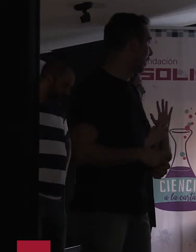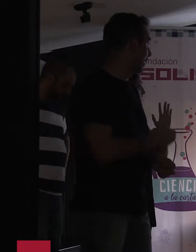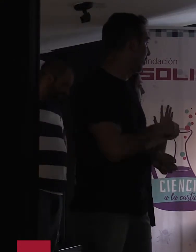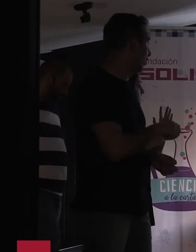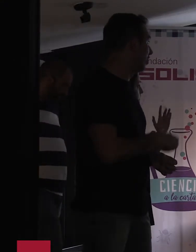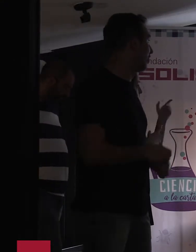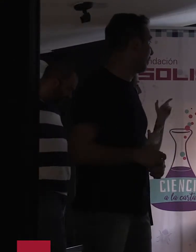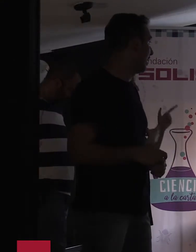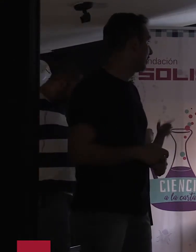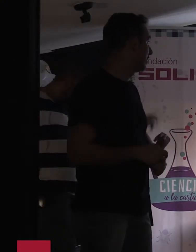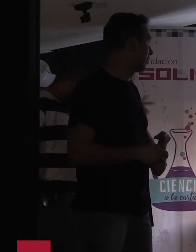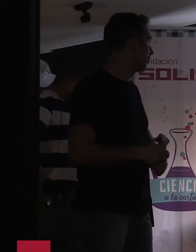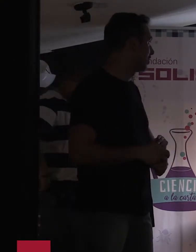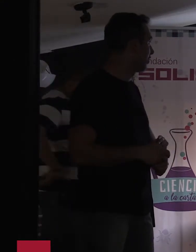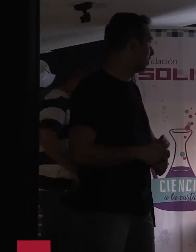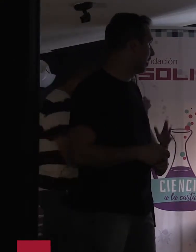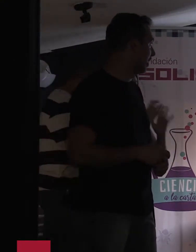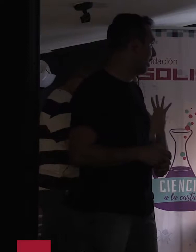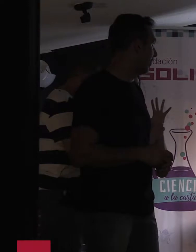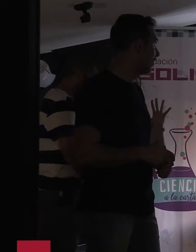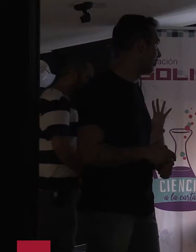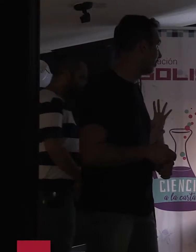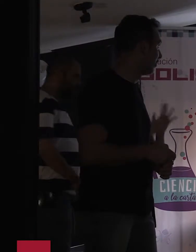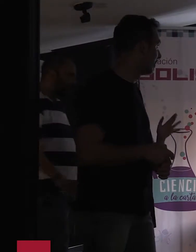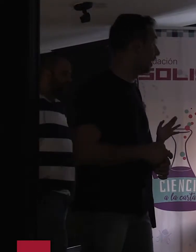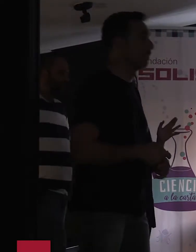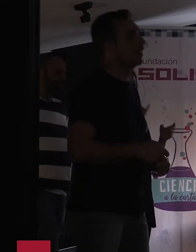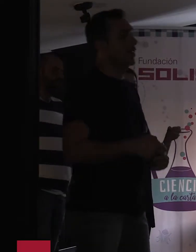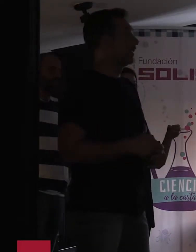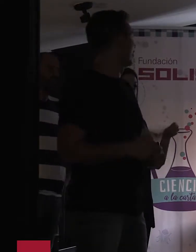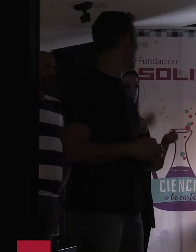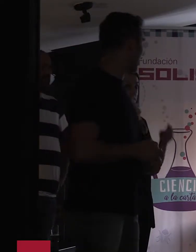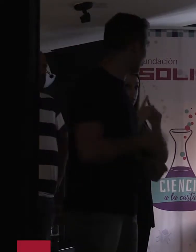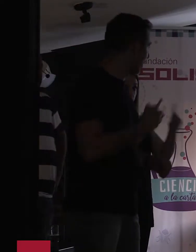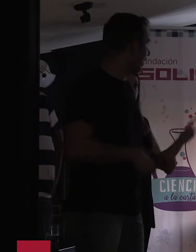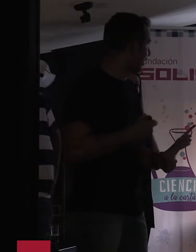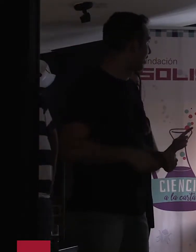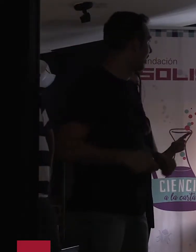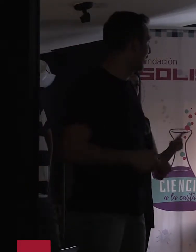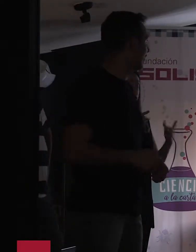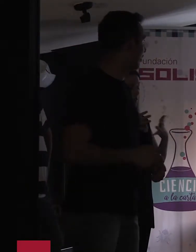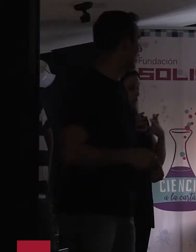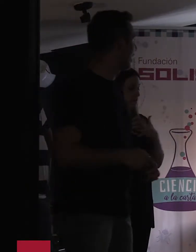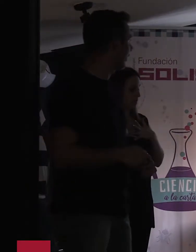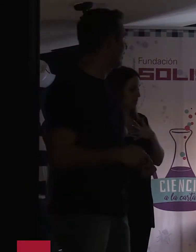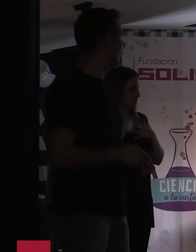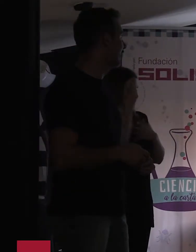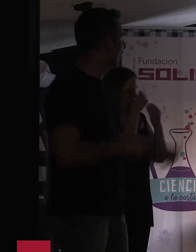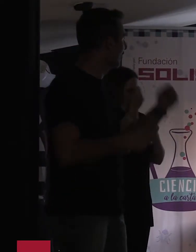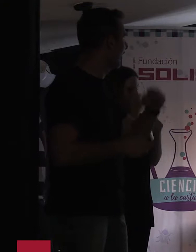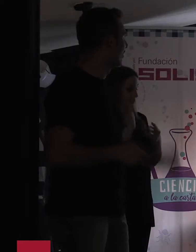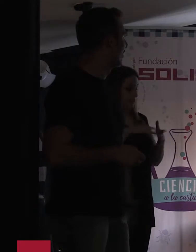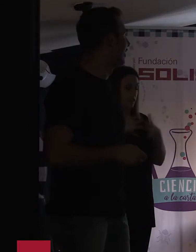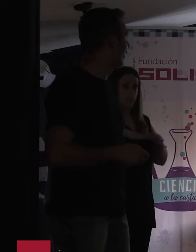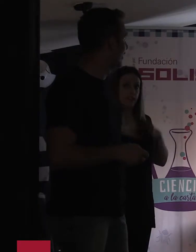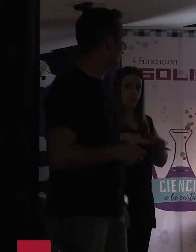con el código promocional, si se hacen las suscripciones para un año de este año. Creo que ya me quito el traje de azafato de Ryanair, ¿no? Todavía